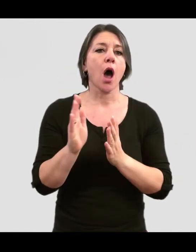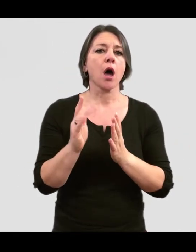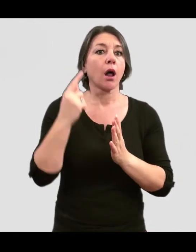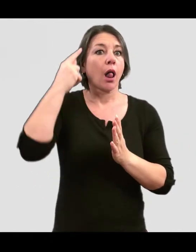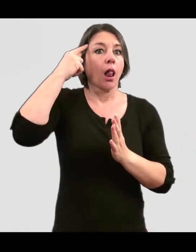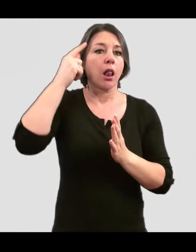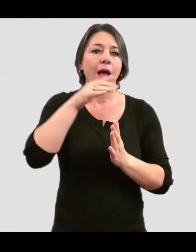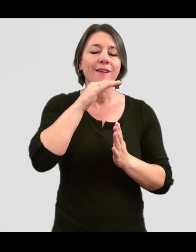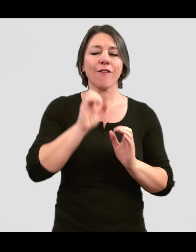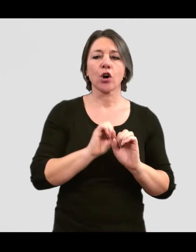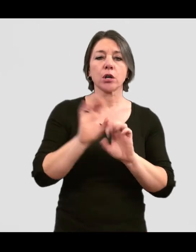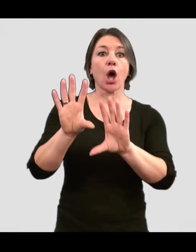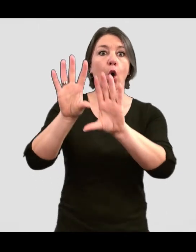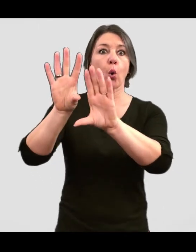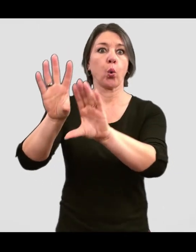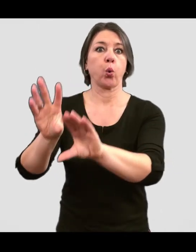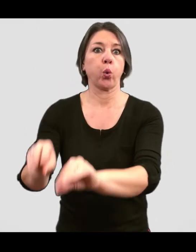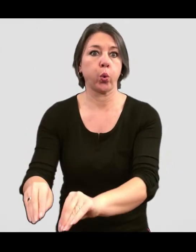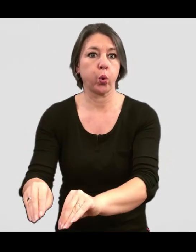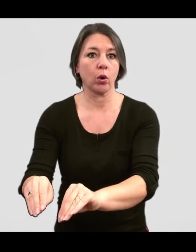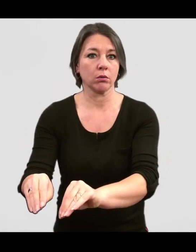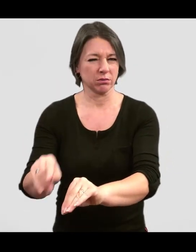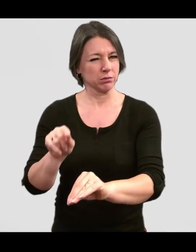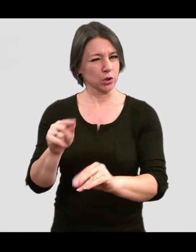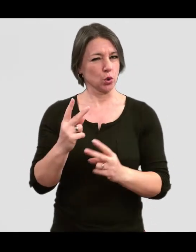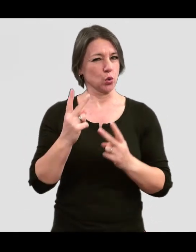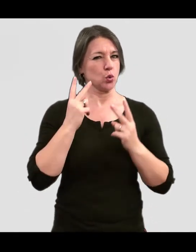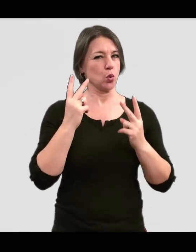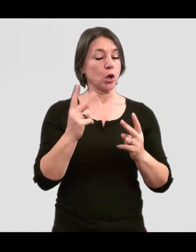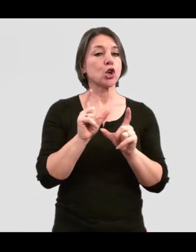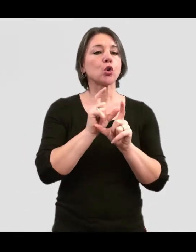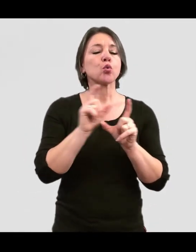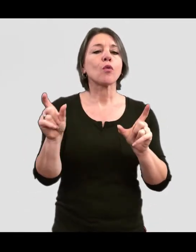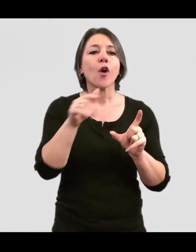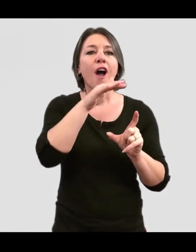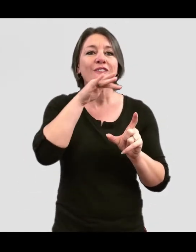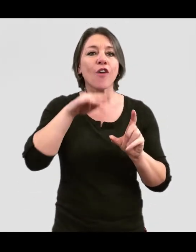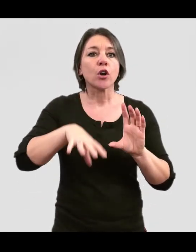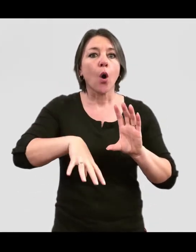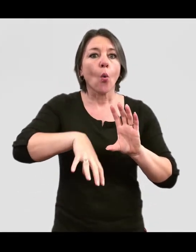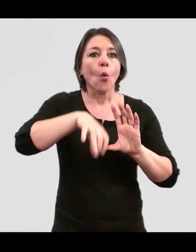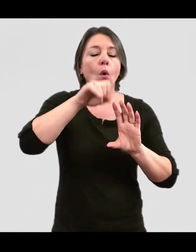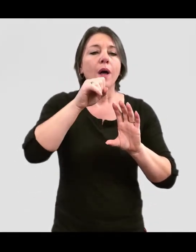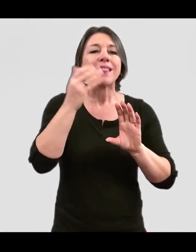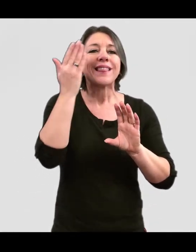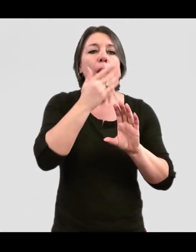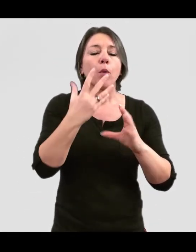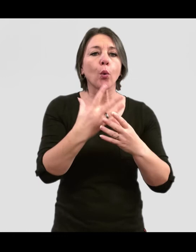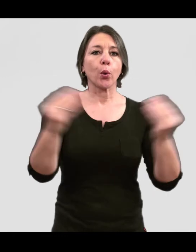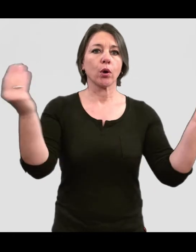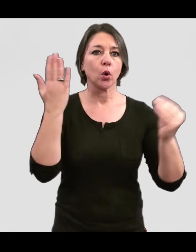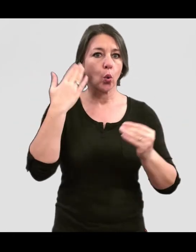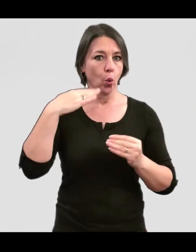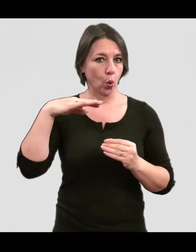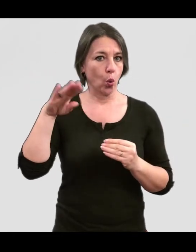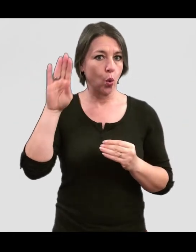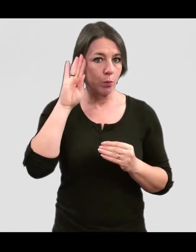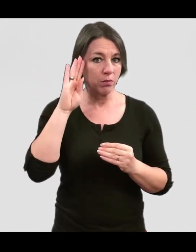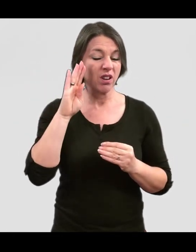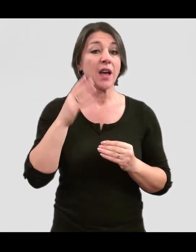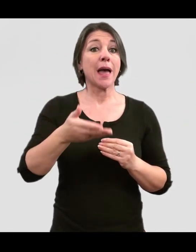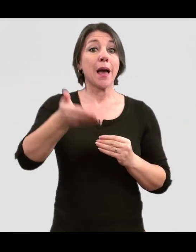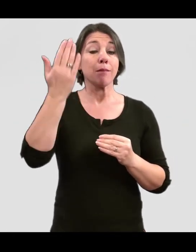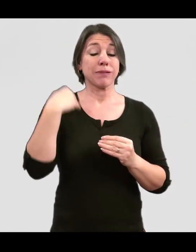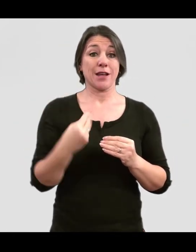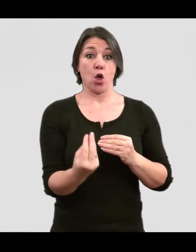se používá třeba v nějakých tepelných výměnicích a tak. Ta voda dokáže pojmout velké množství tepla. A tím, že ta voda se přímo dotýká té